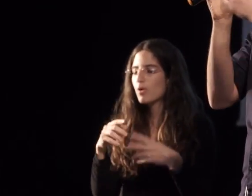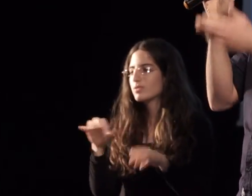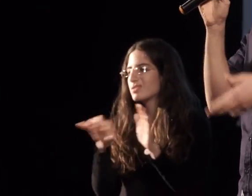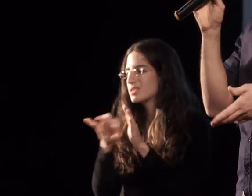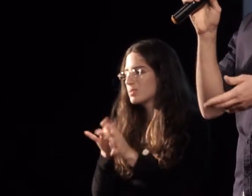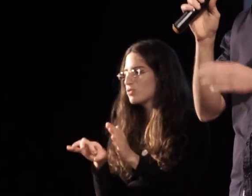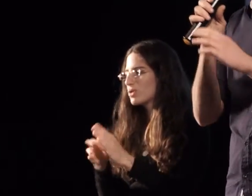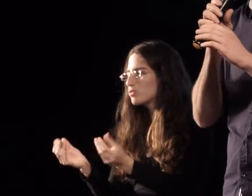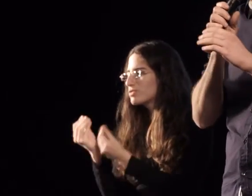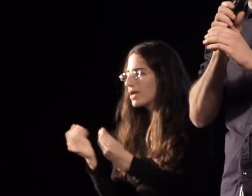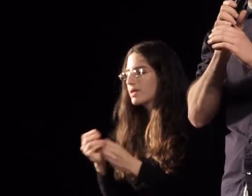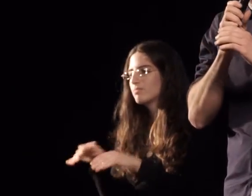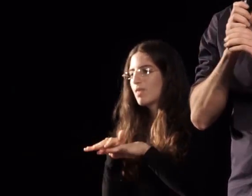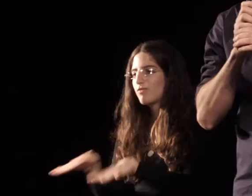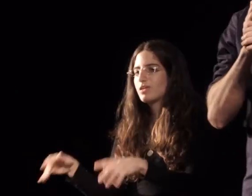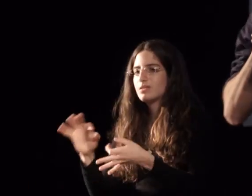הפצה ברשת,